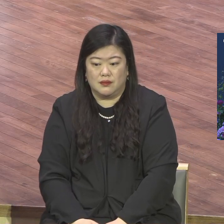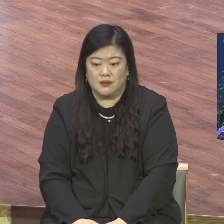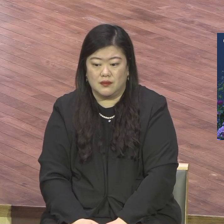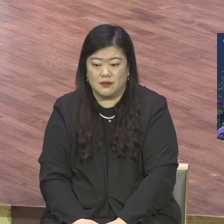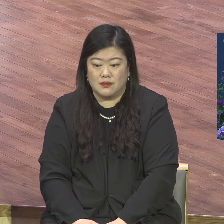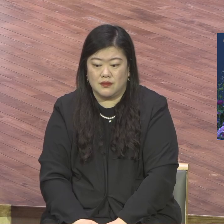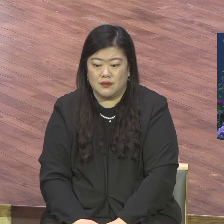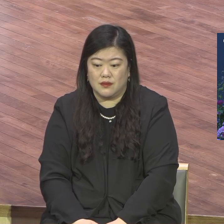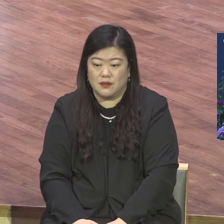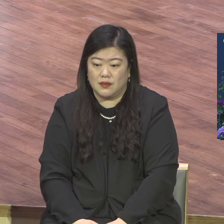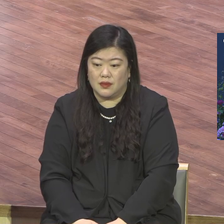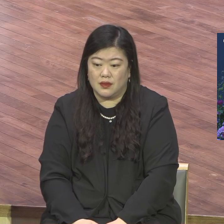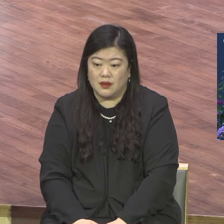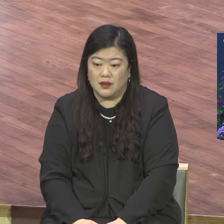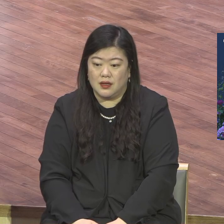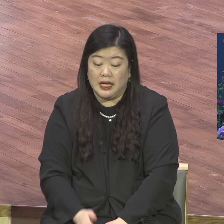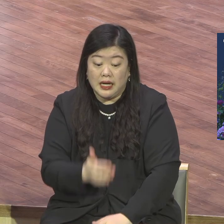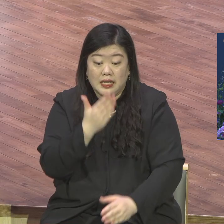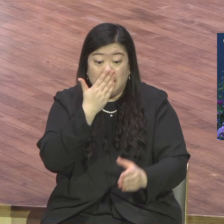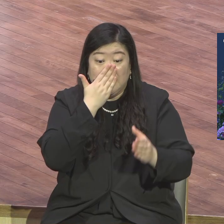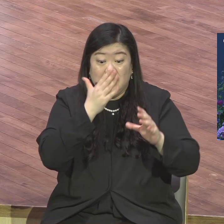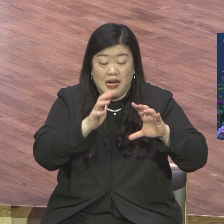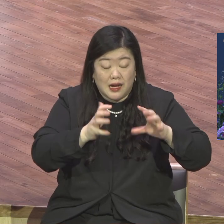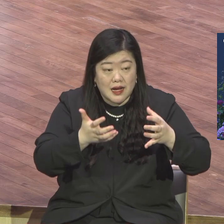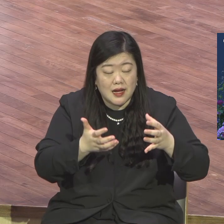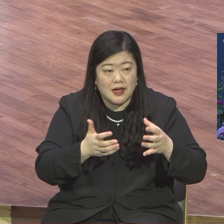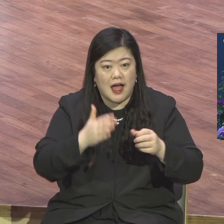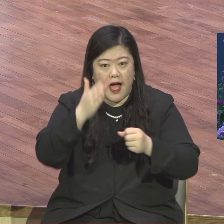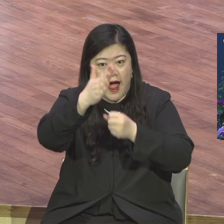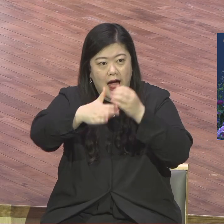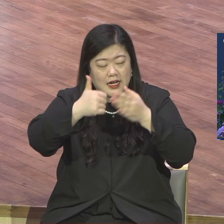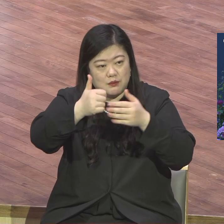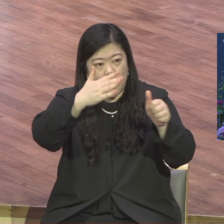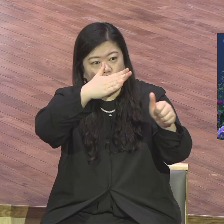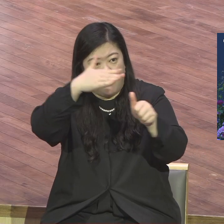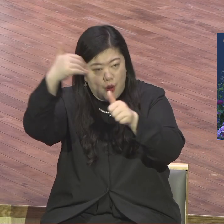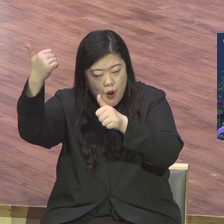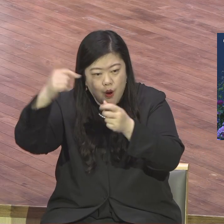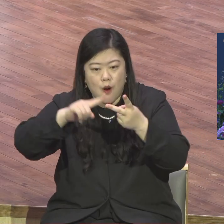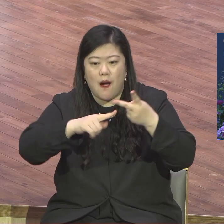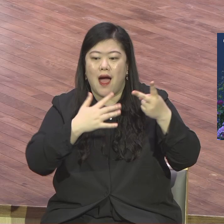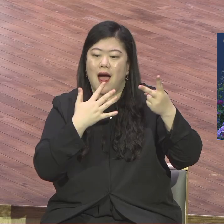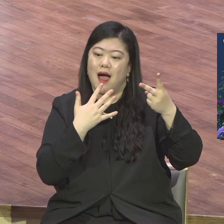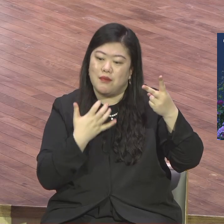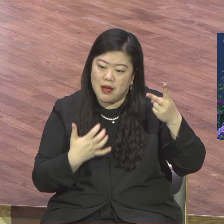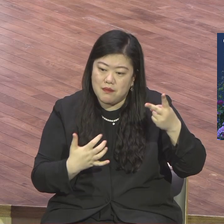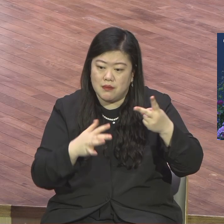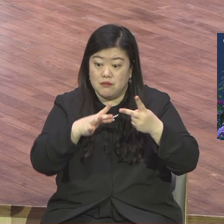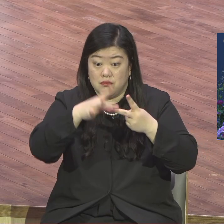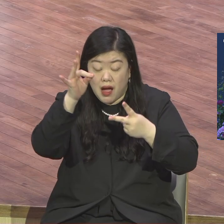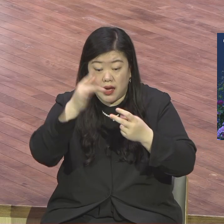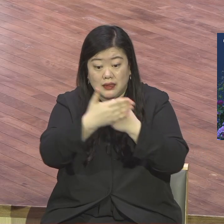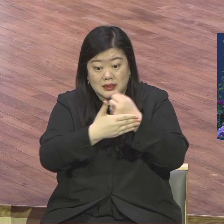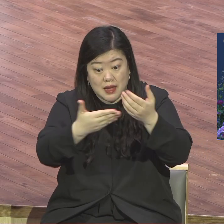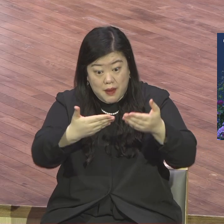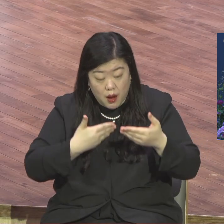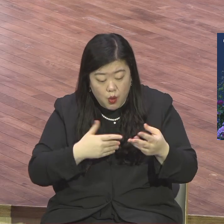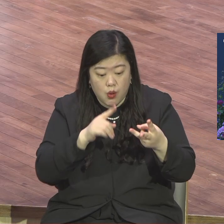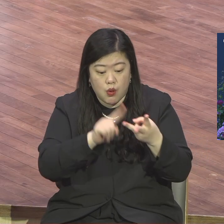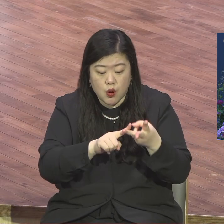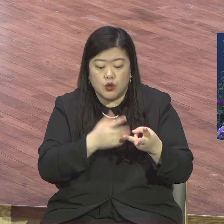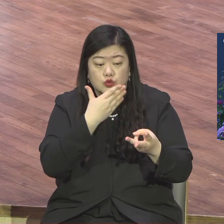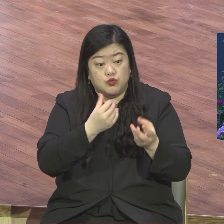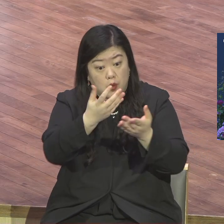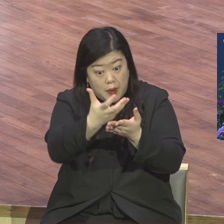이것을 가졌던 민족이었다. 궁극적으로 그 어떤 민족보다 앞서 예수